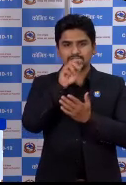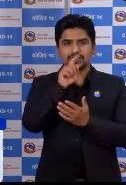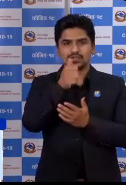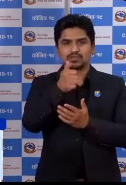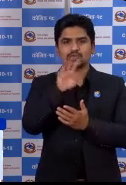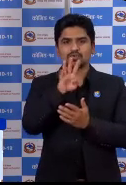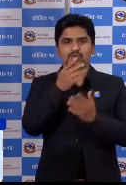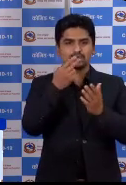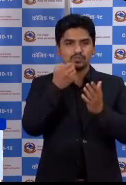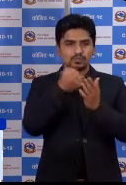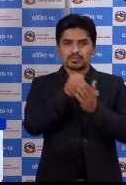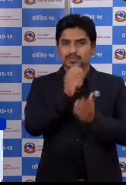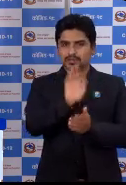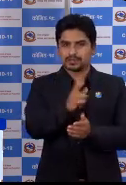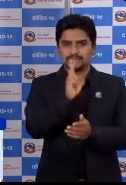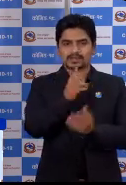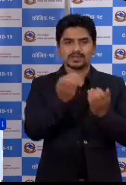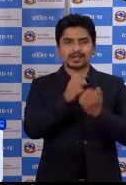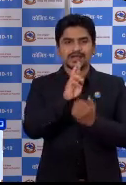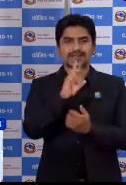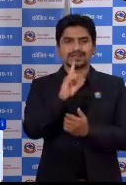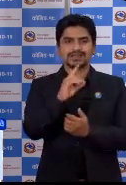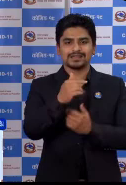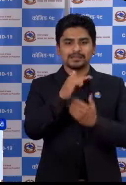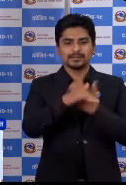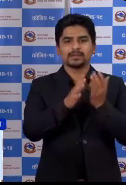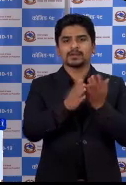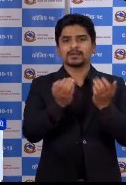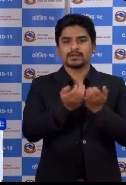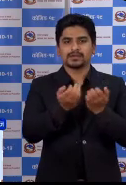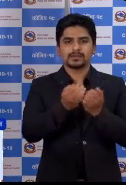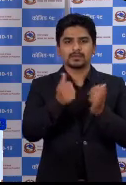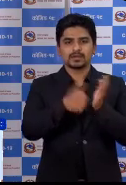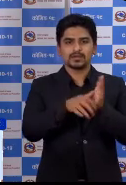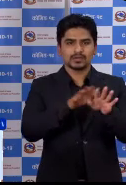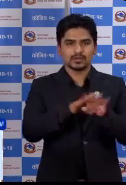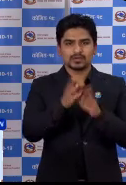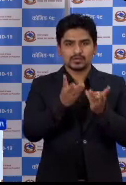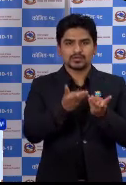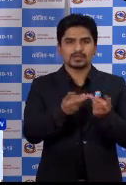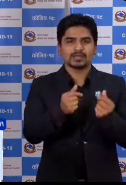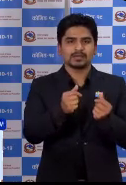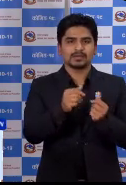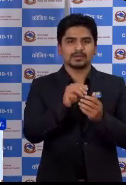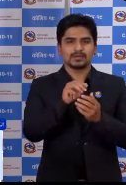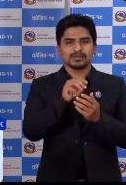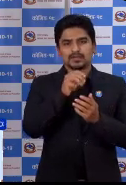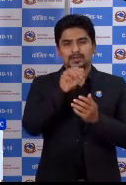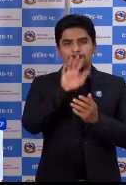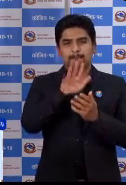18,964 पुगेको छ। त्यसै गरी आरडिटी विधिबाट गरिएका परीक्षणहरूको सङ्ख्या